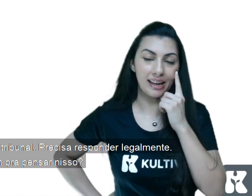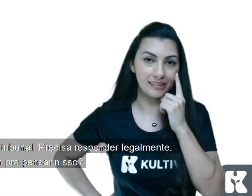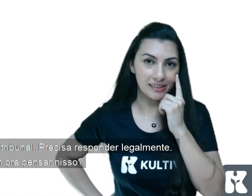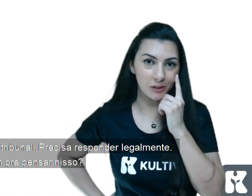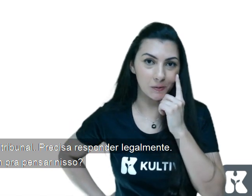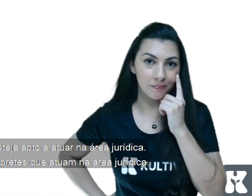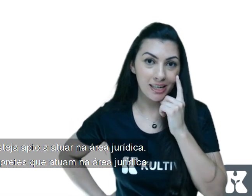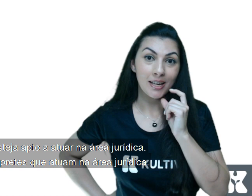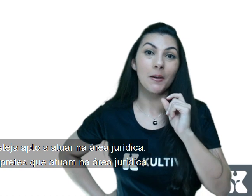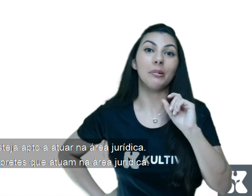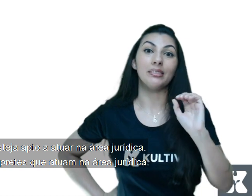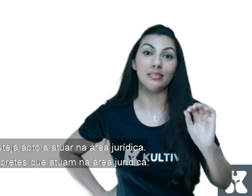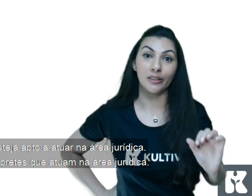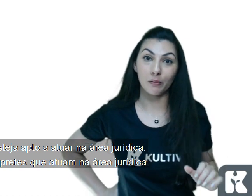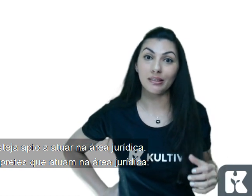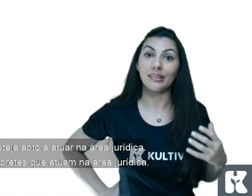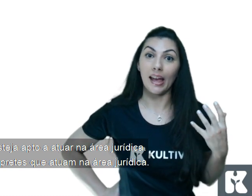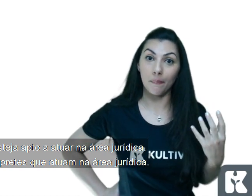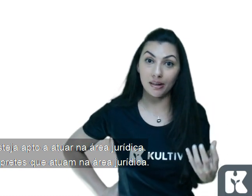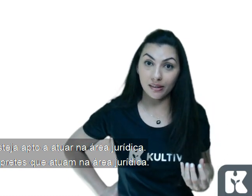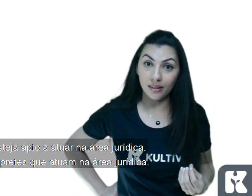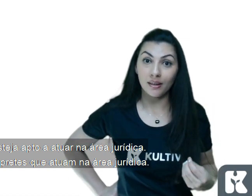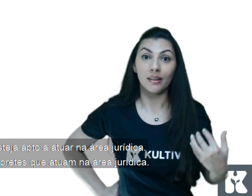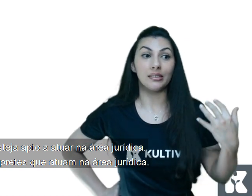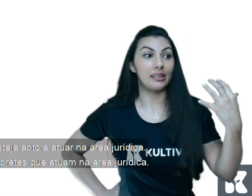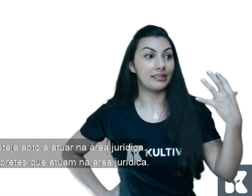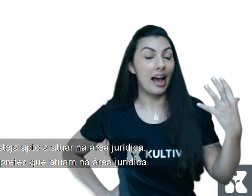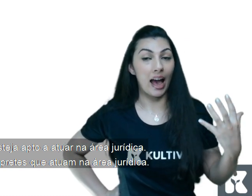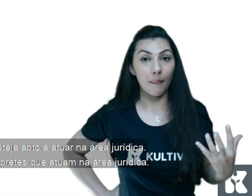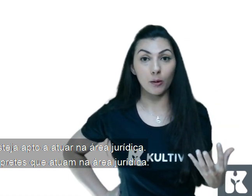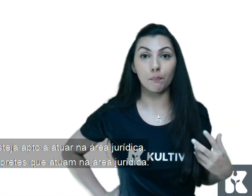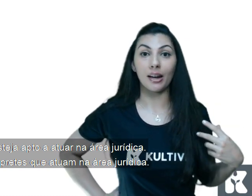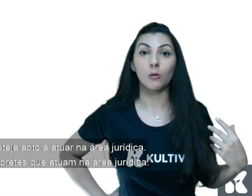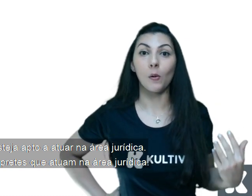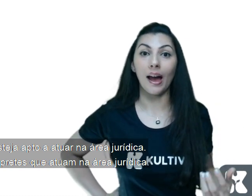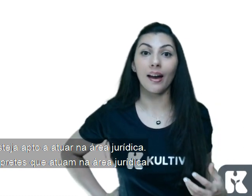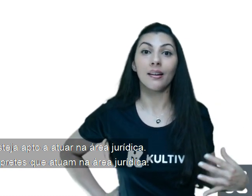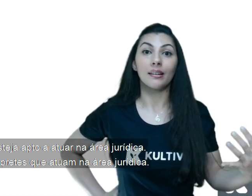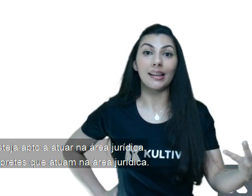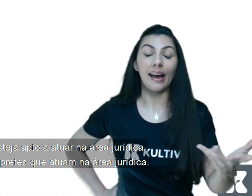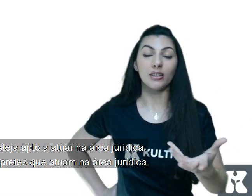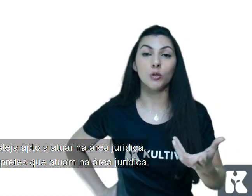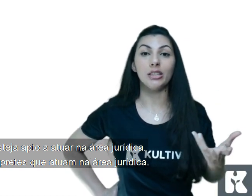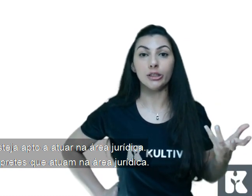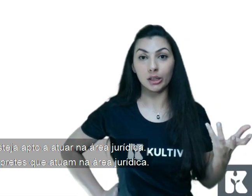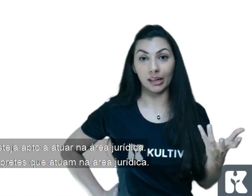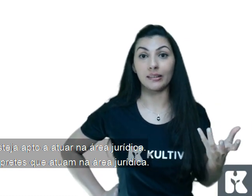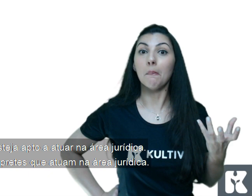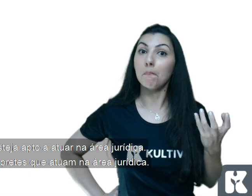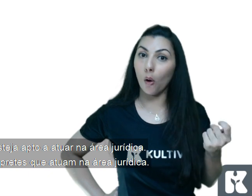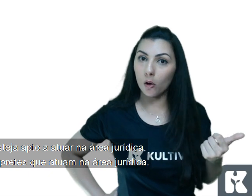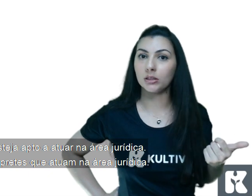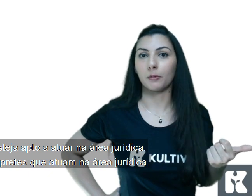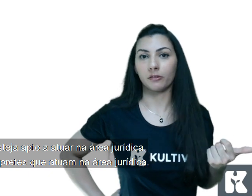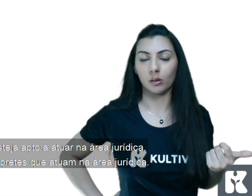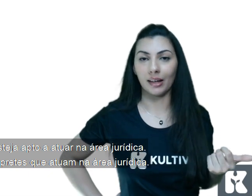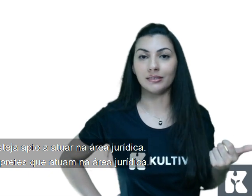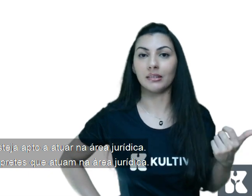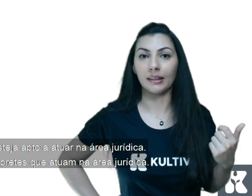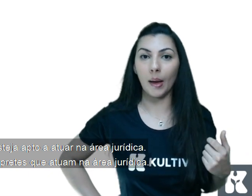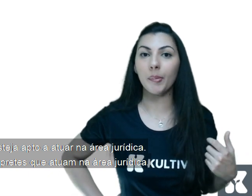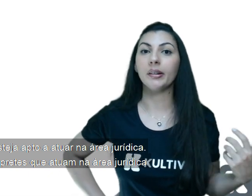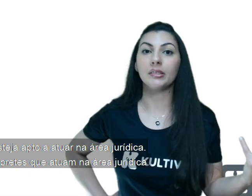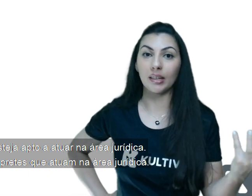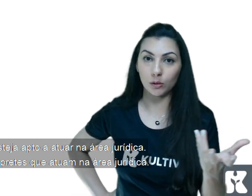para pensar nisso? Precisa de um intérprete que esteja apto para atuar na área jurídica. E tem poucos